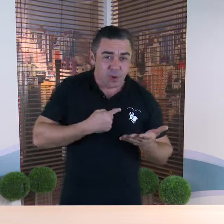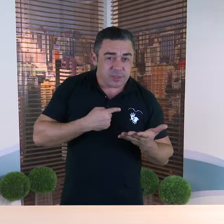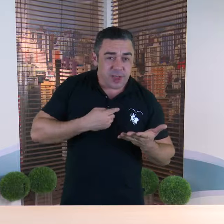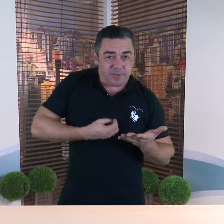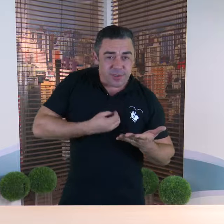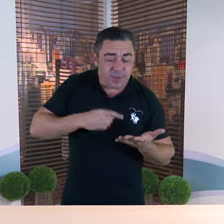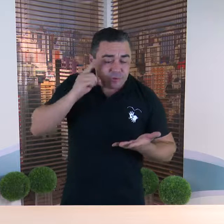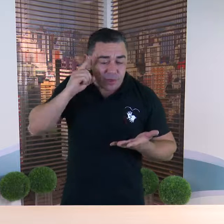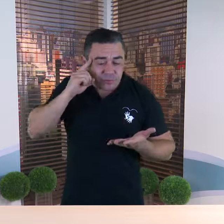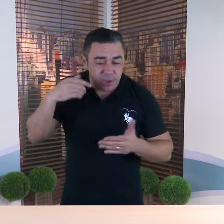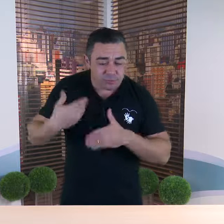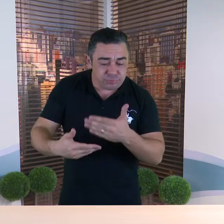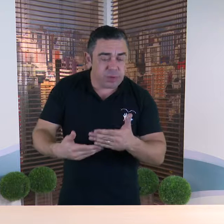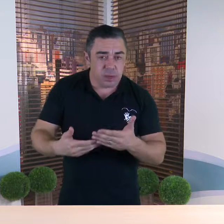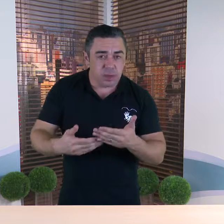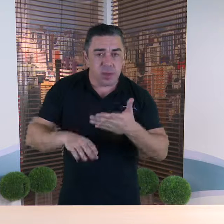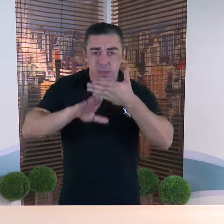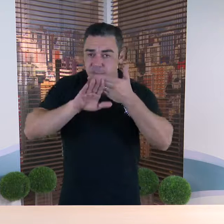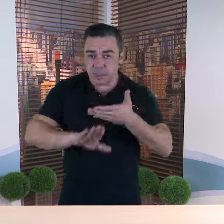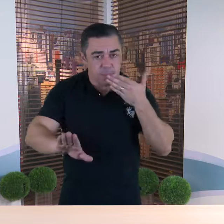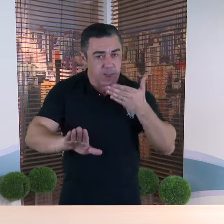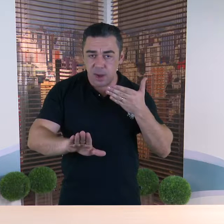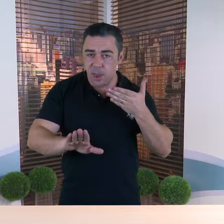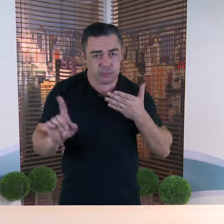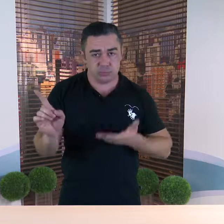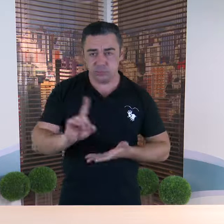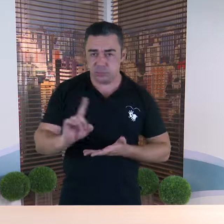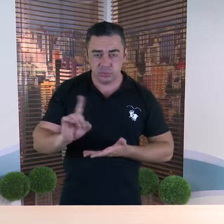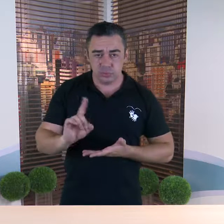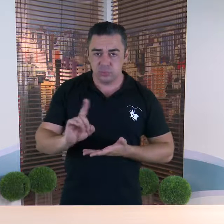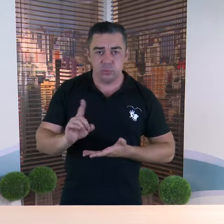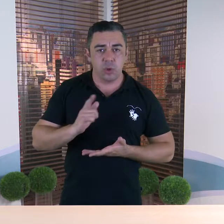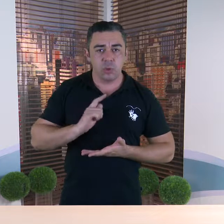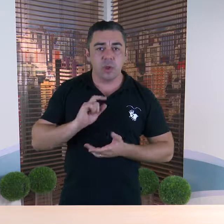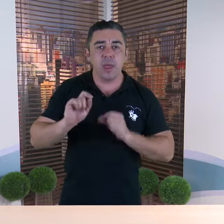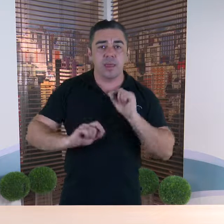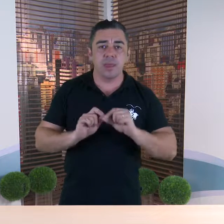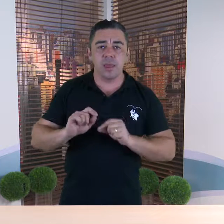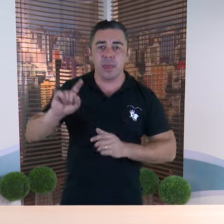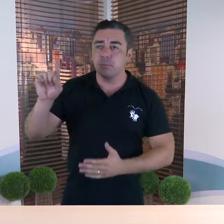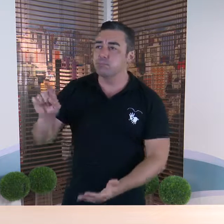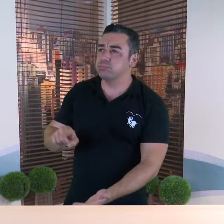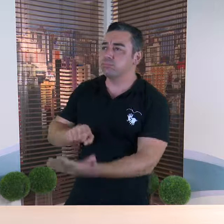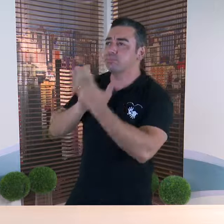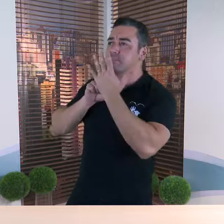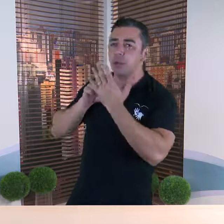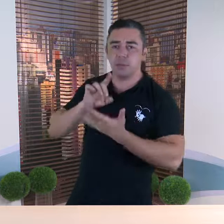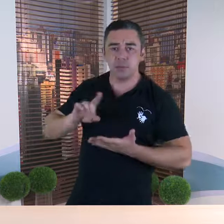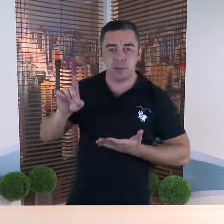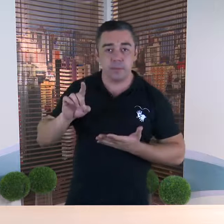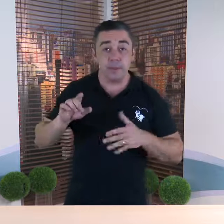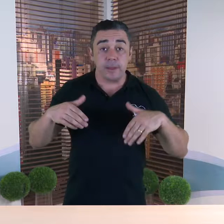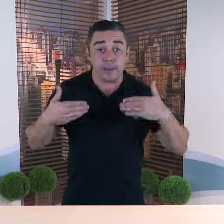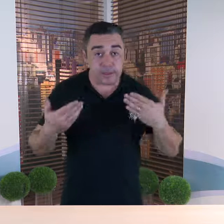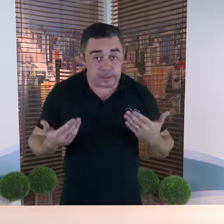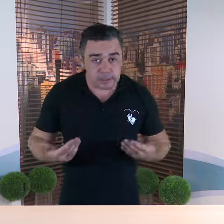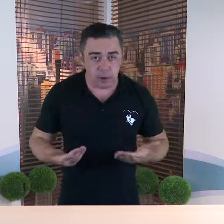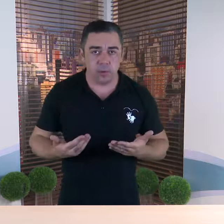a dia, nunca fica totalmente separado nem isolado da revelação de Deus. A